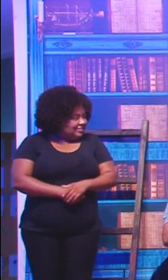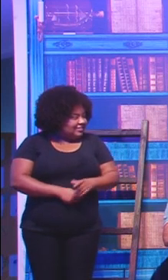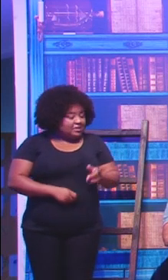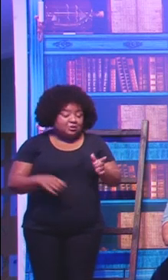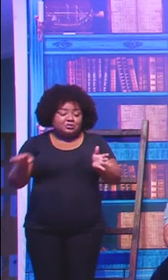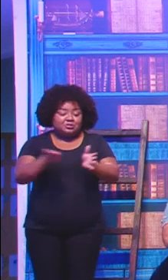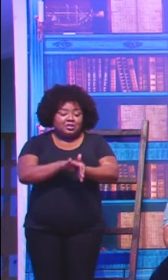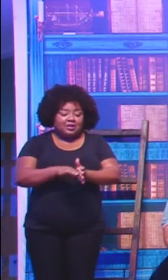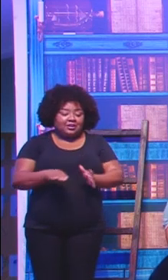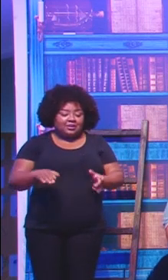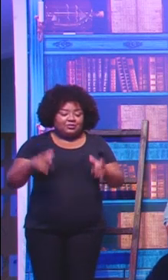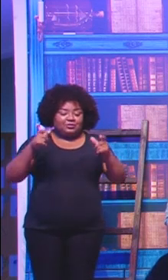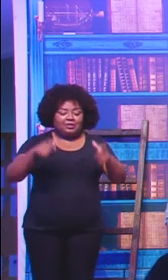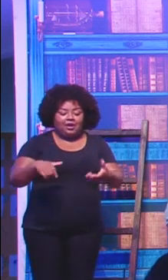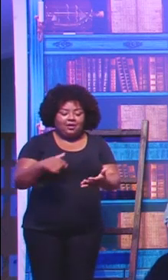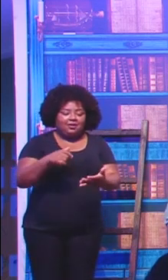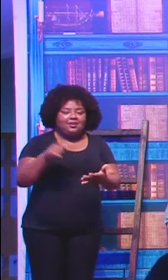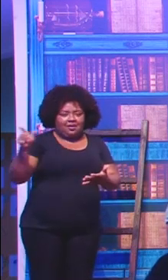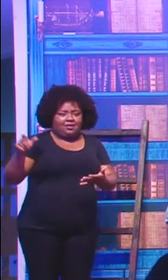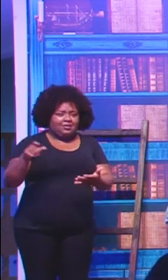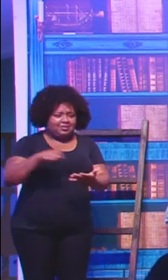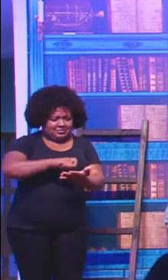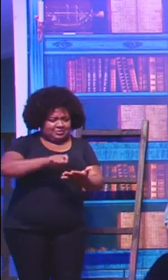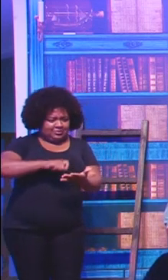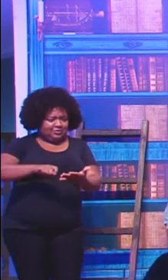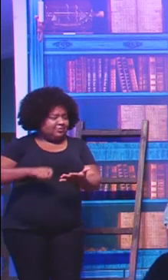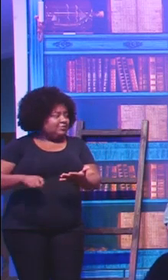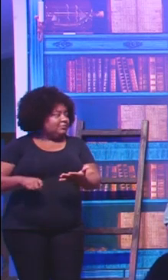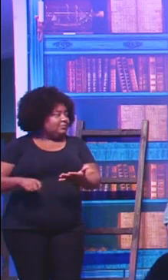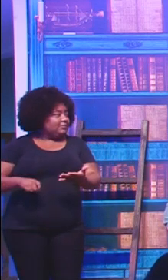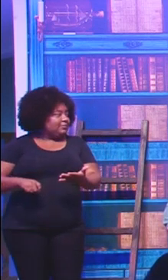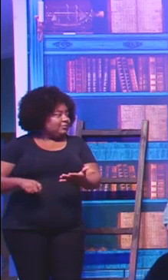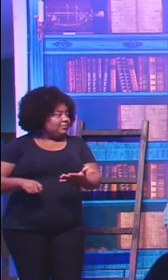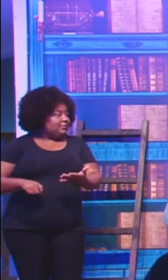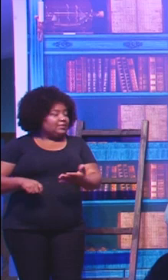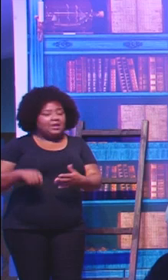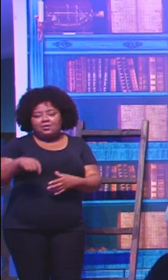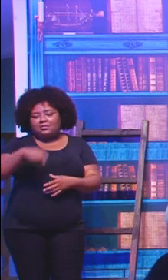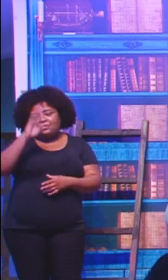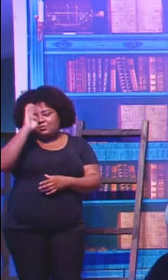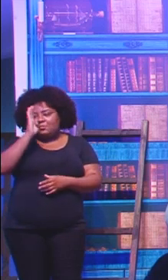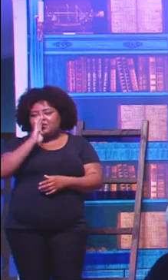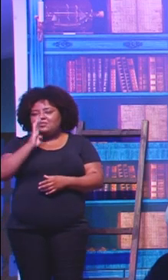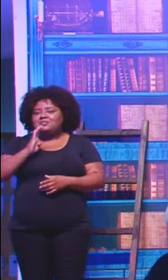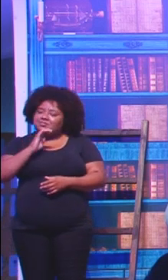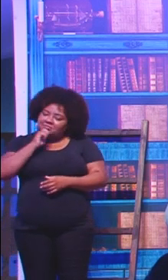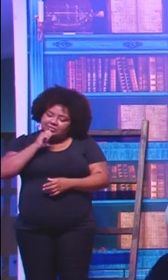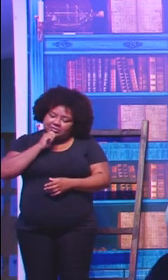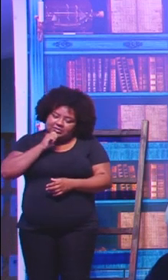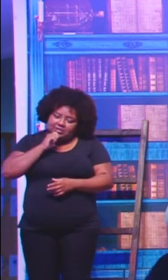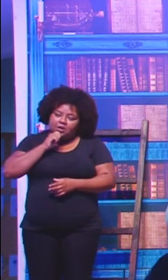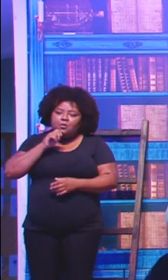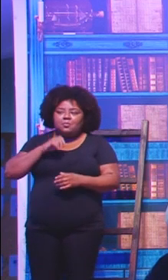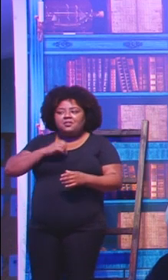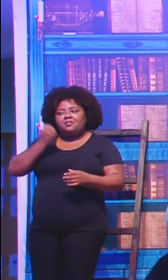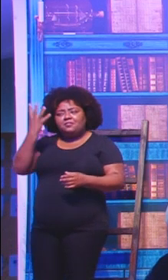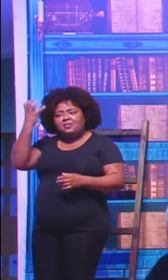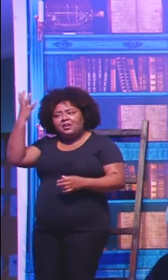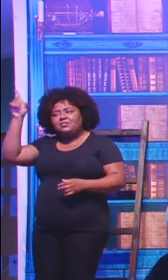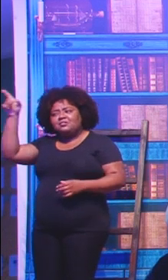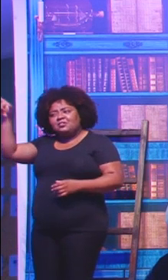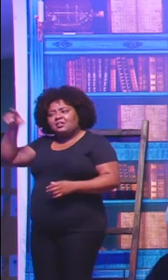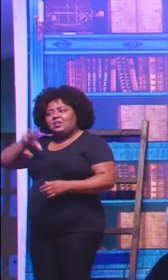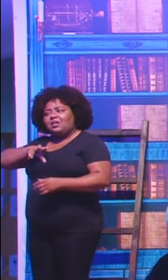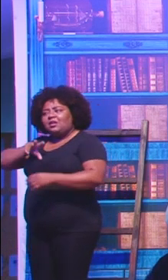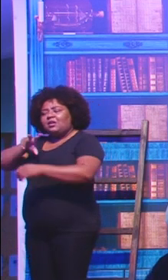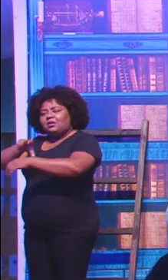você chega nos lugares? Porque aí você já é escritor. Aqui no Brasil eu não consigo ainda fazer isso. Mas em Portugal, como eu não